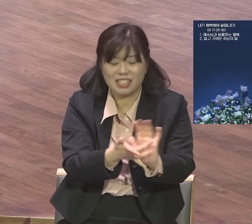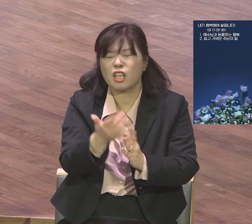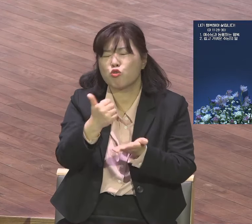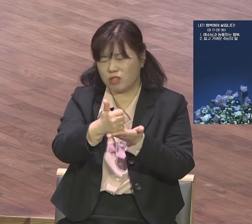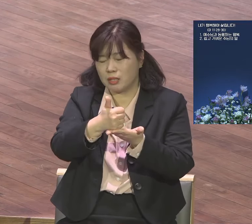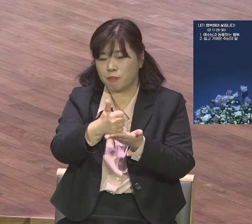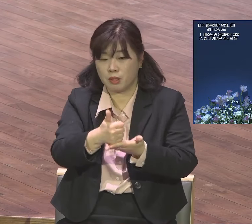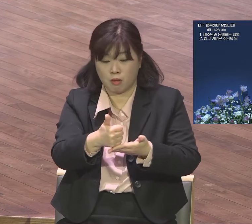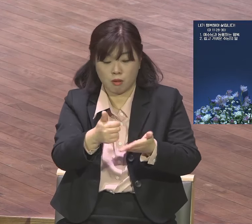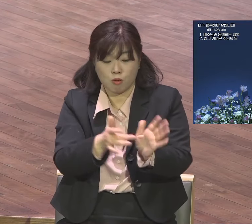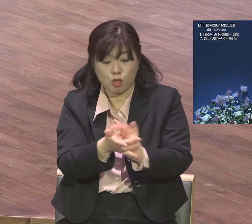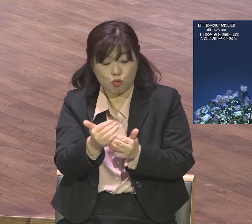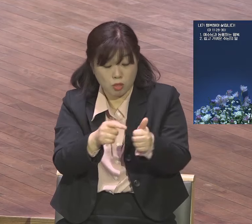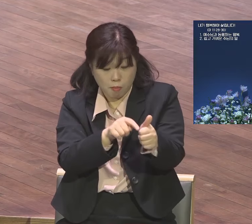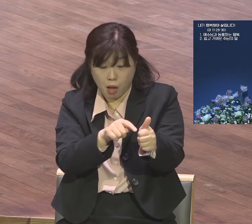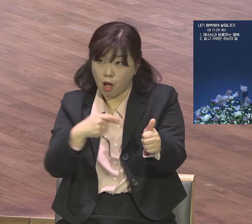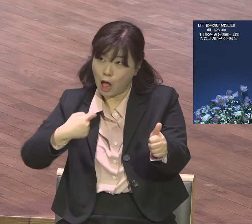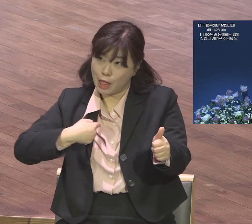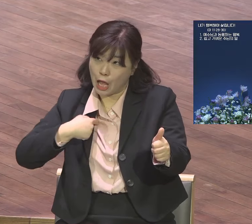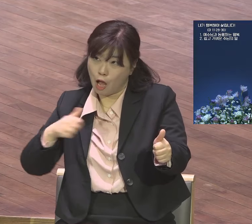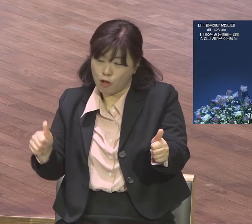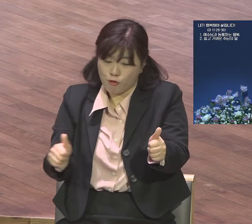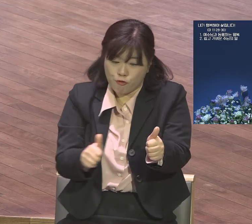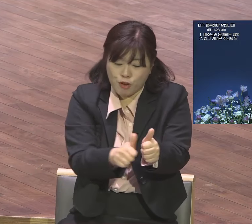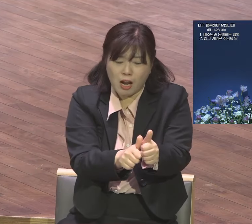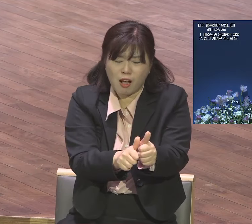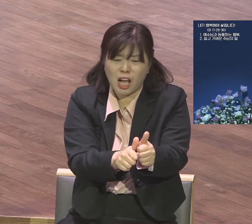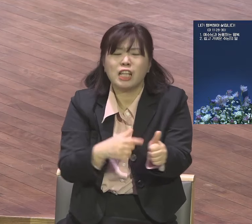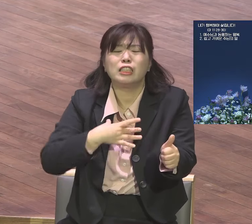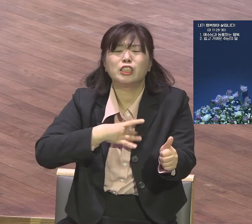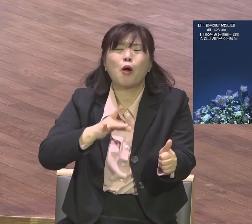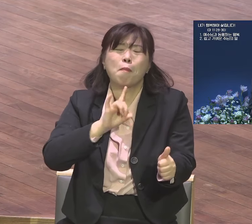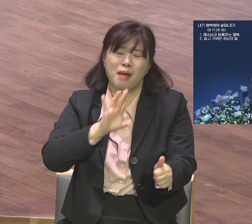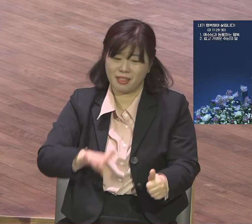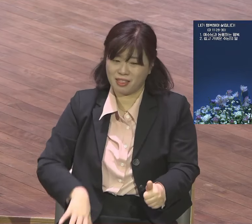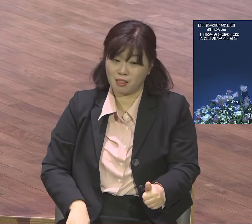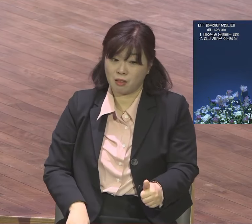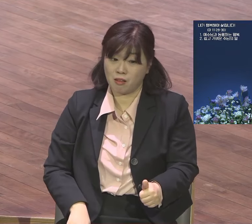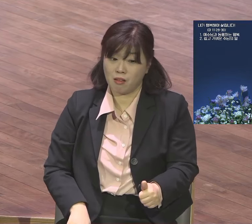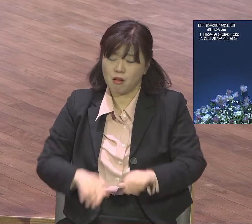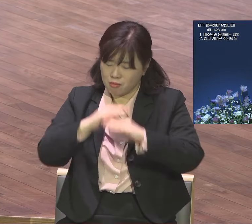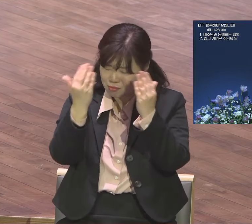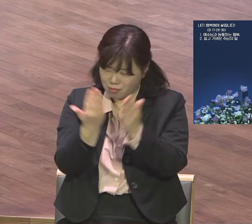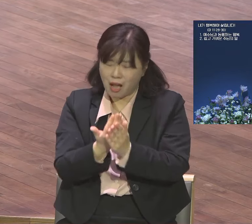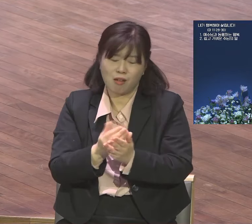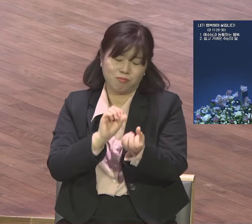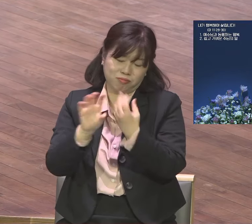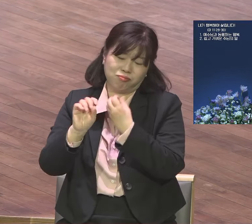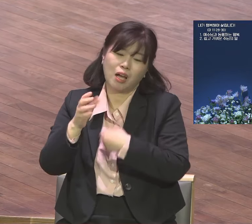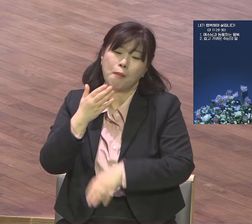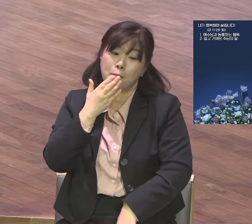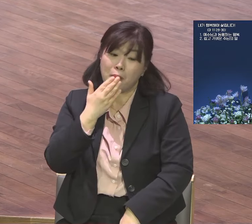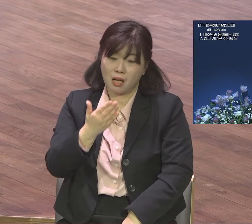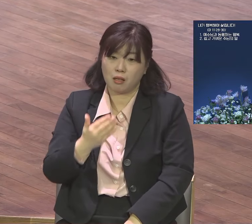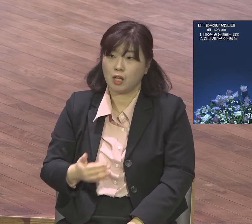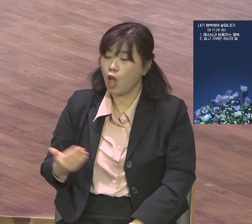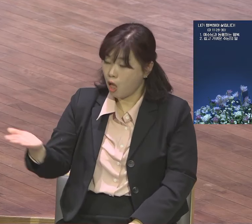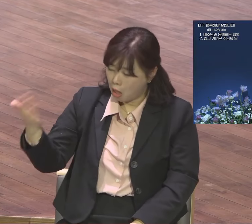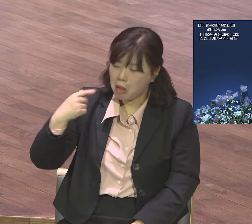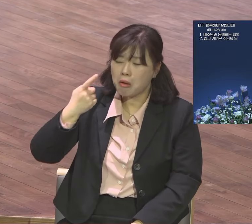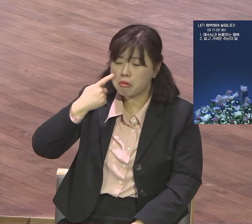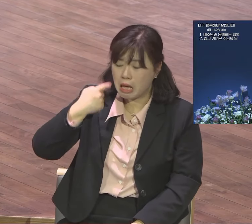나를 따라만 오면 된다는 것입니다. 주님이 나와 함께 하심을 체험하면 주님의 일이 결코